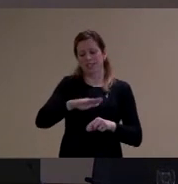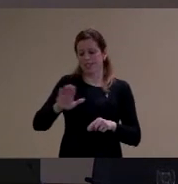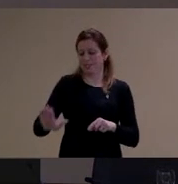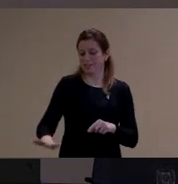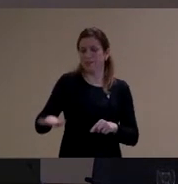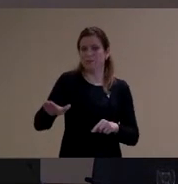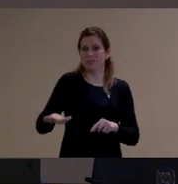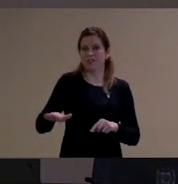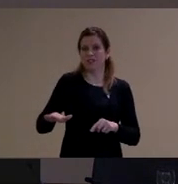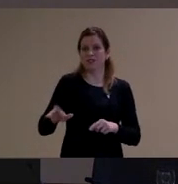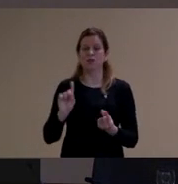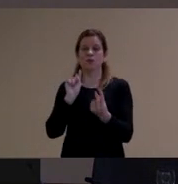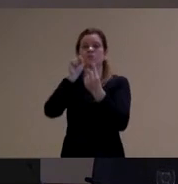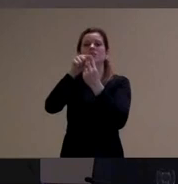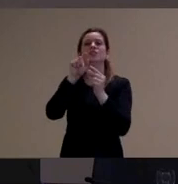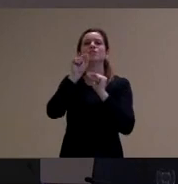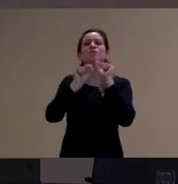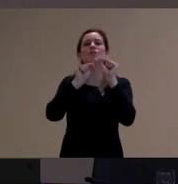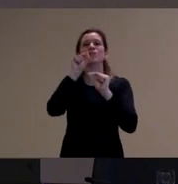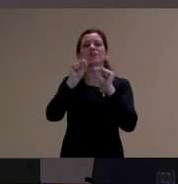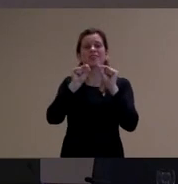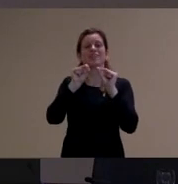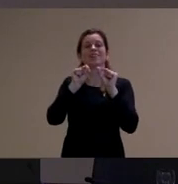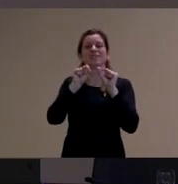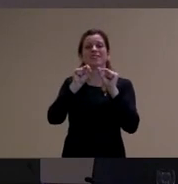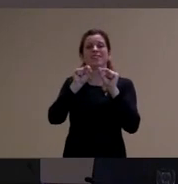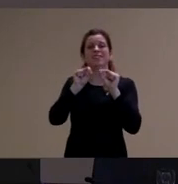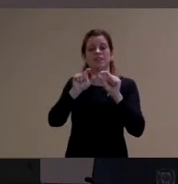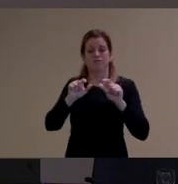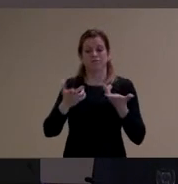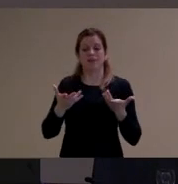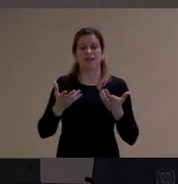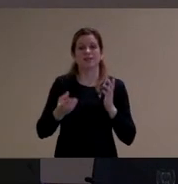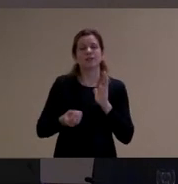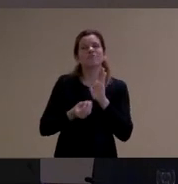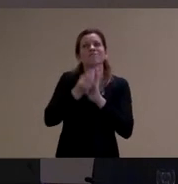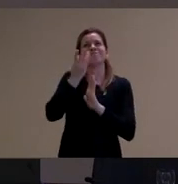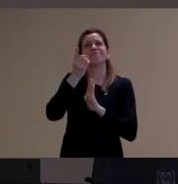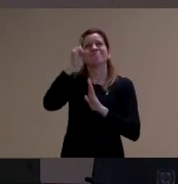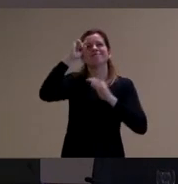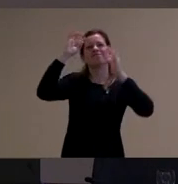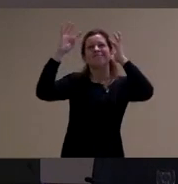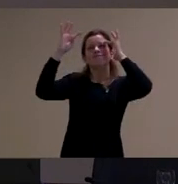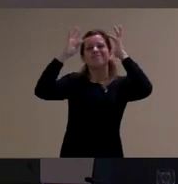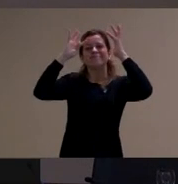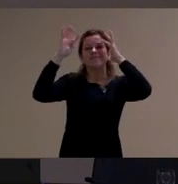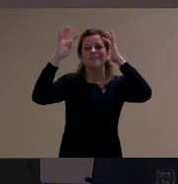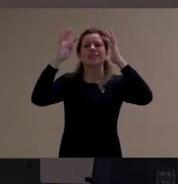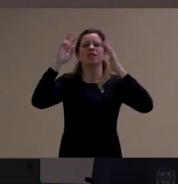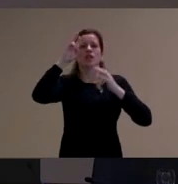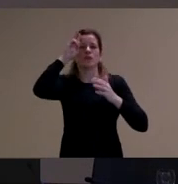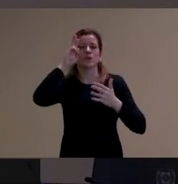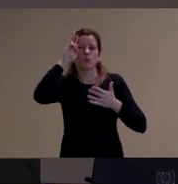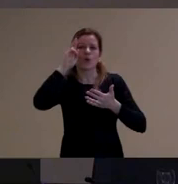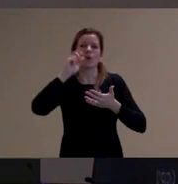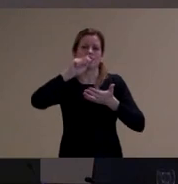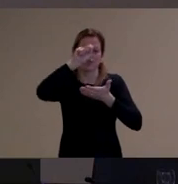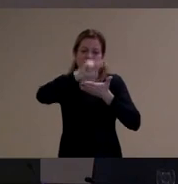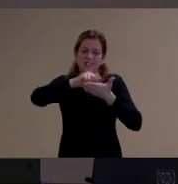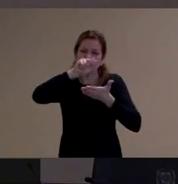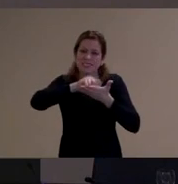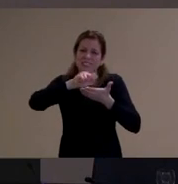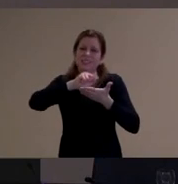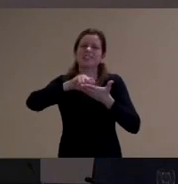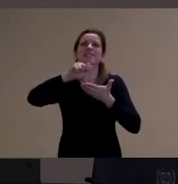objetivo é produzir que as crianças então produzir suas próprias histórias orais e escritas escrita